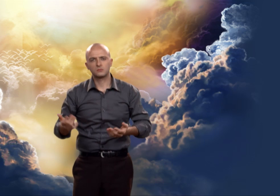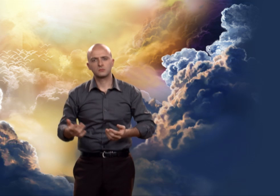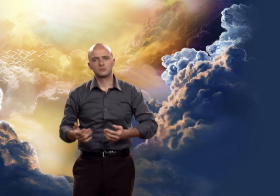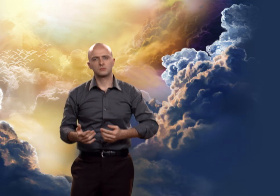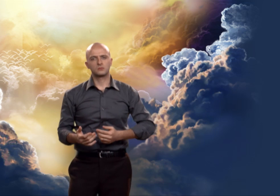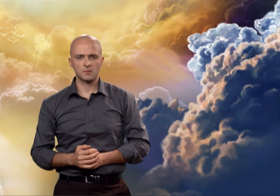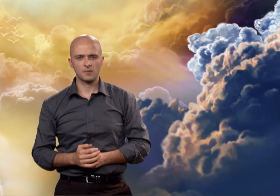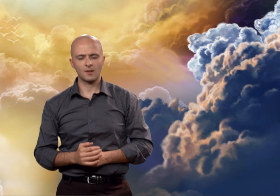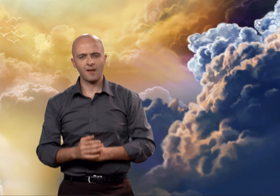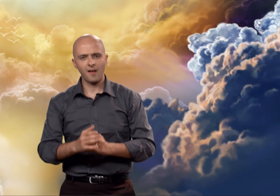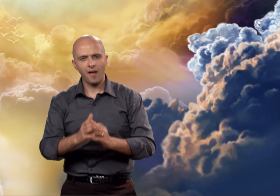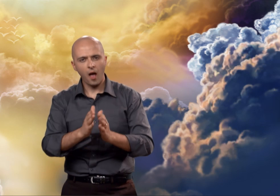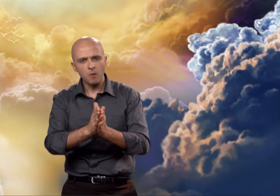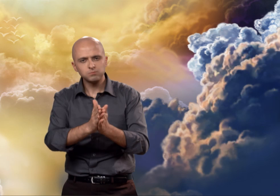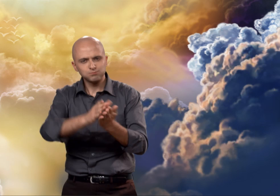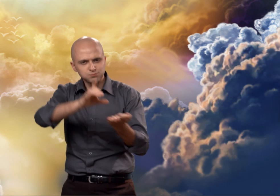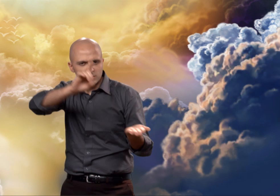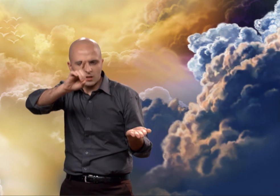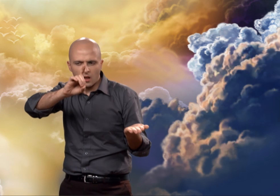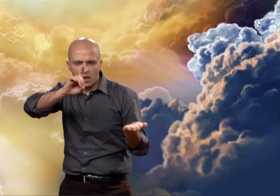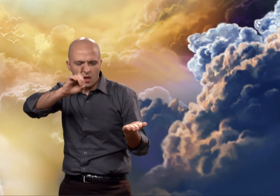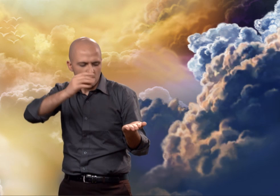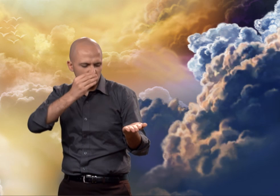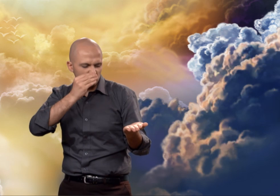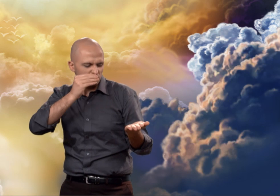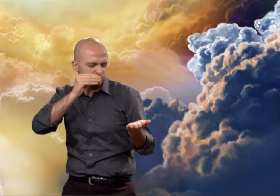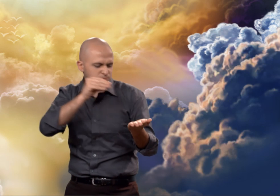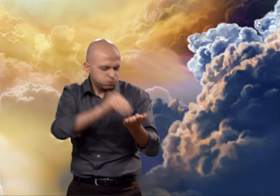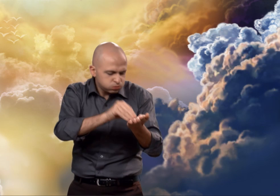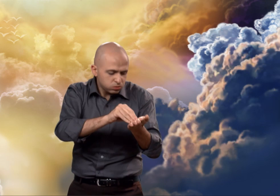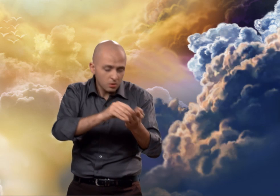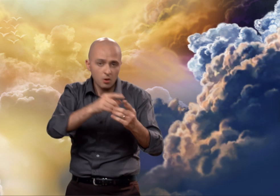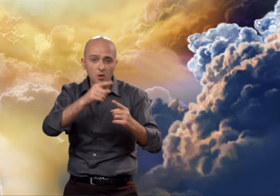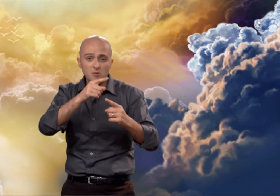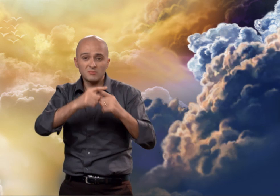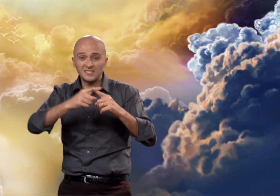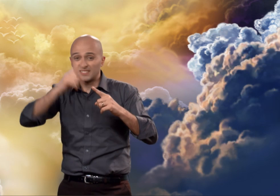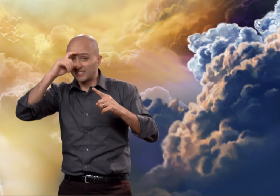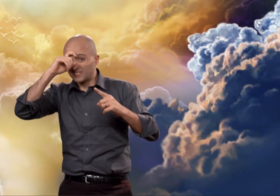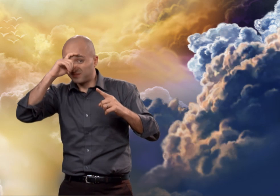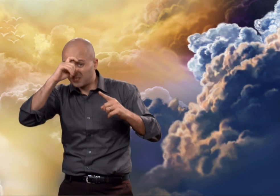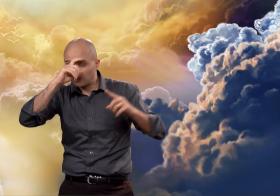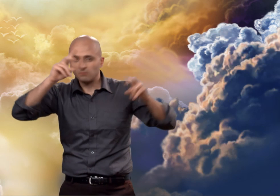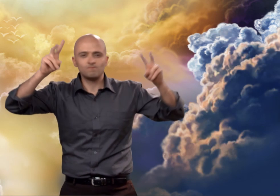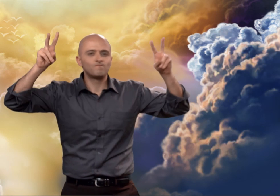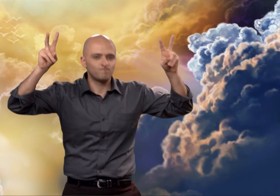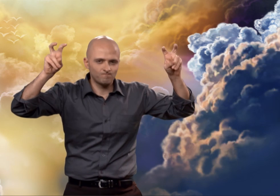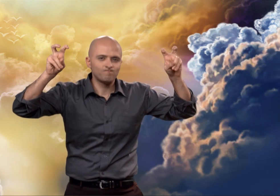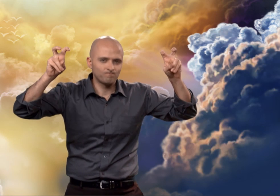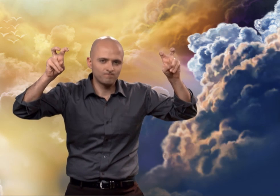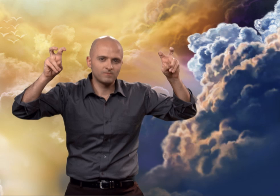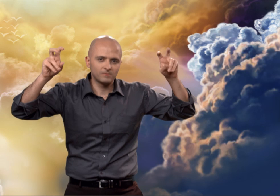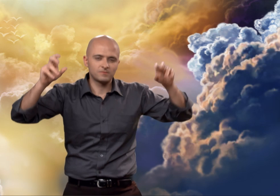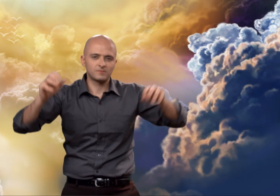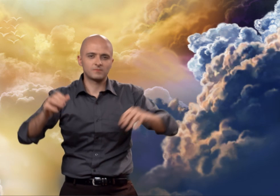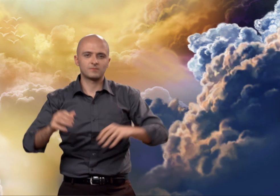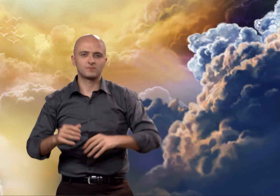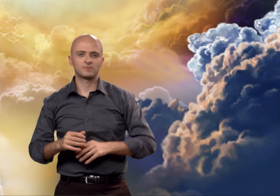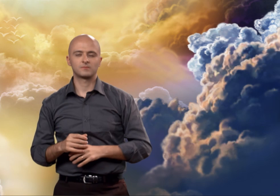lei, um milagre, e milagres não existem. O universo, dizem eles, é governado por leis fixas,